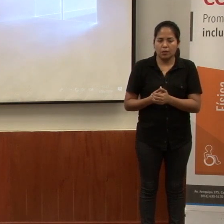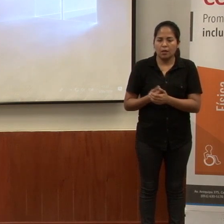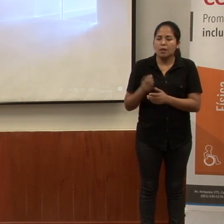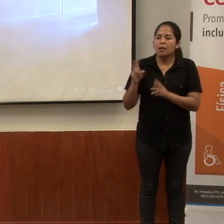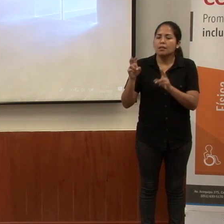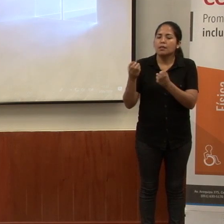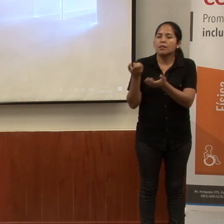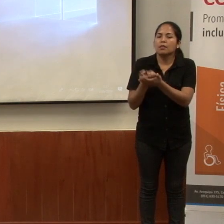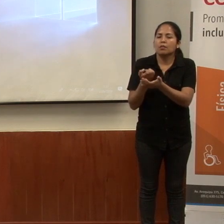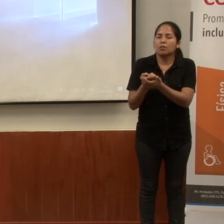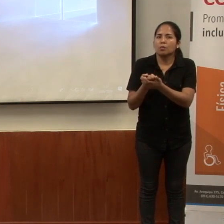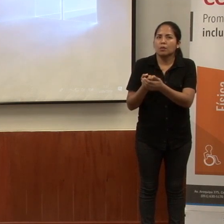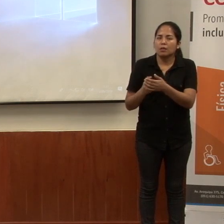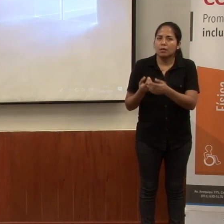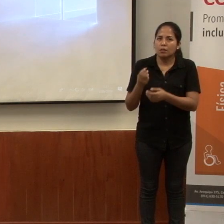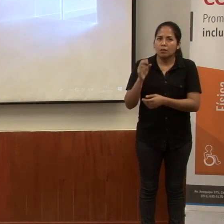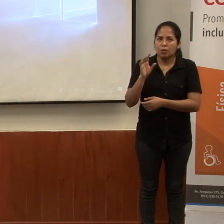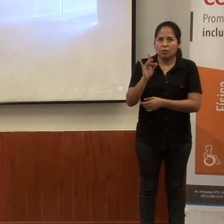asignados como PIN.